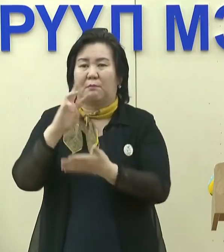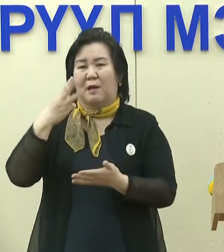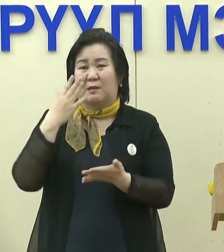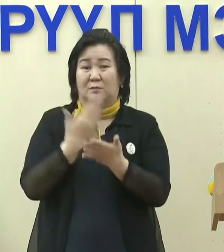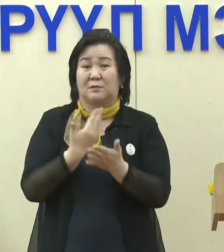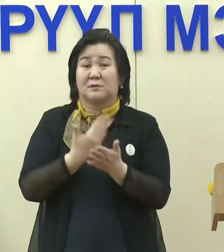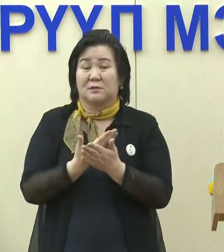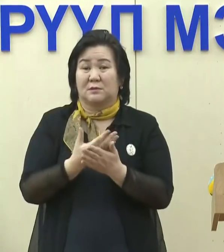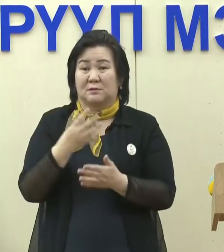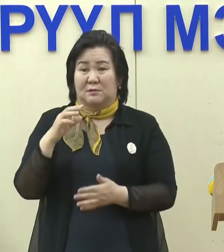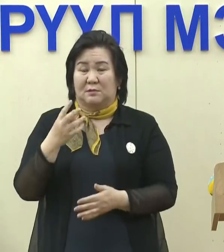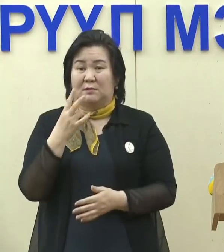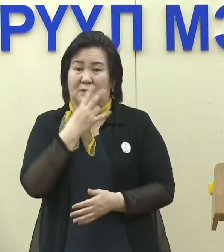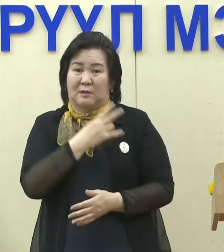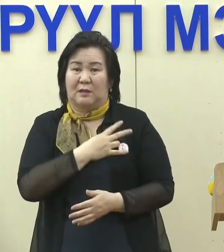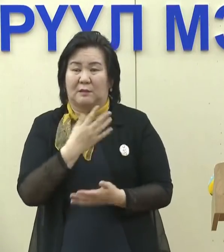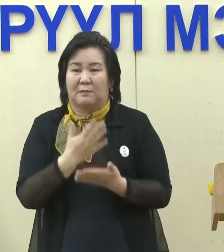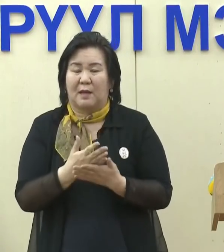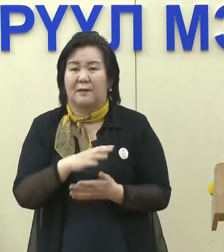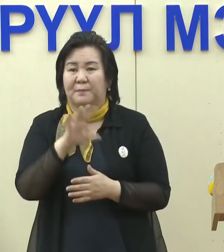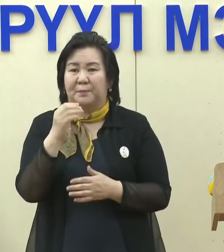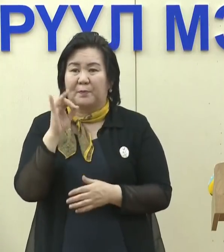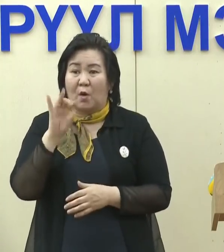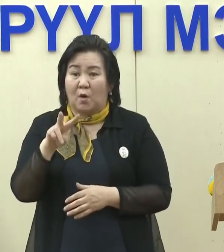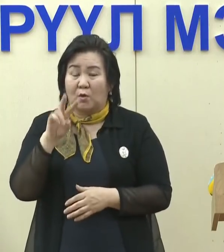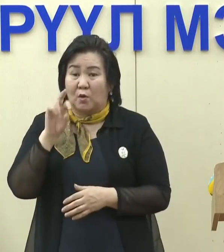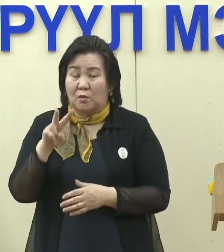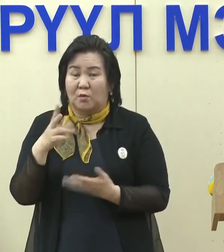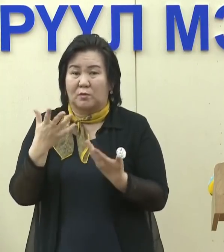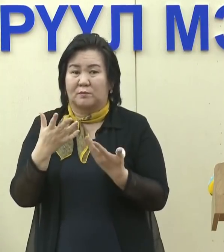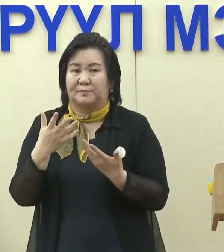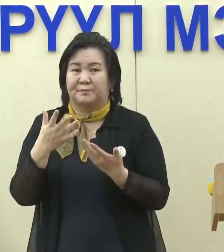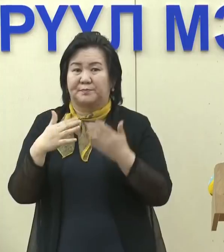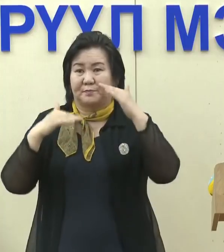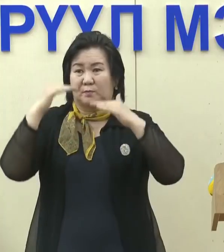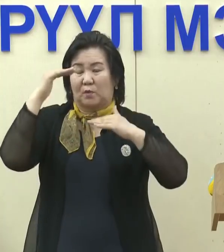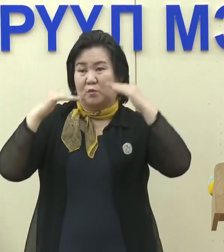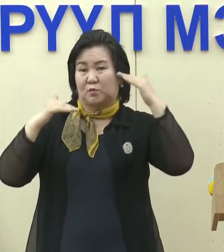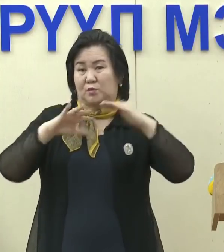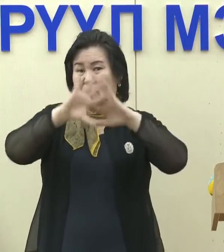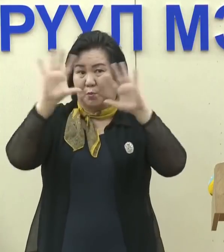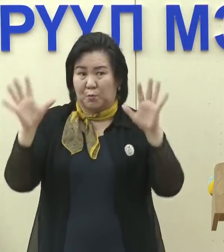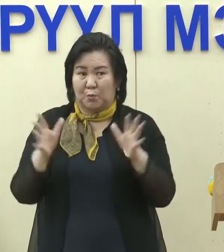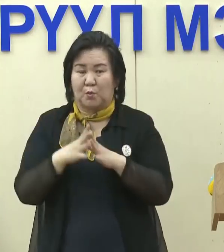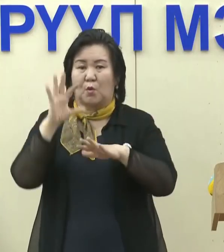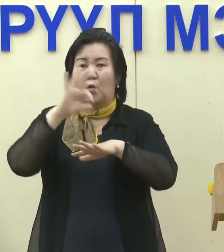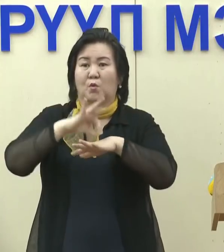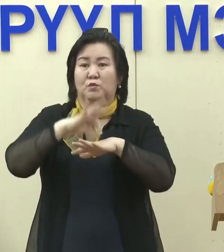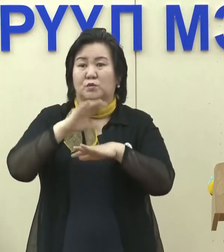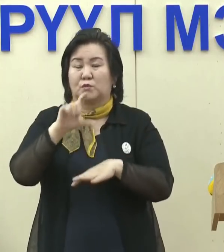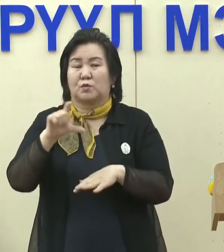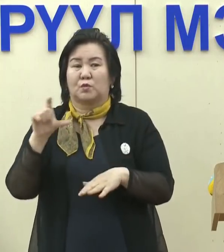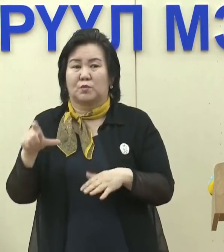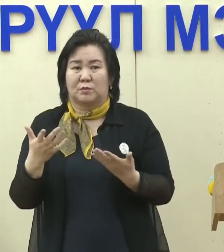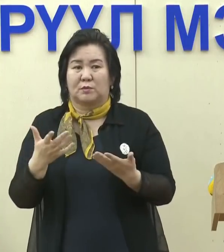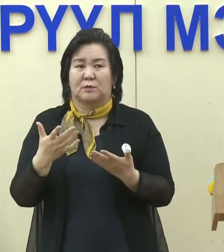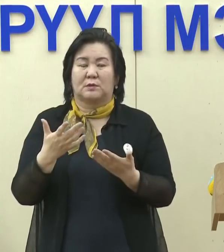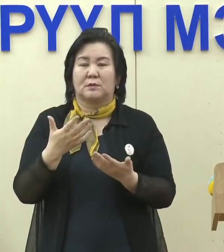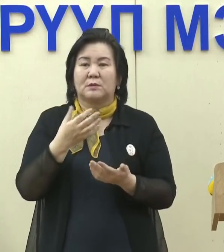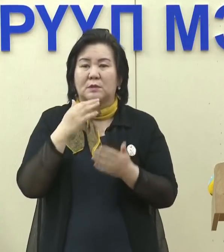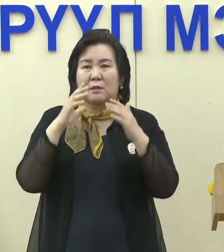гэсэн ийм одоо найдвартай бол байгаа. За эдгэрэлтийн төвшин бол ерөнхийдөө энэ бүх одоо өвчлсөн хүмүүсээсээ одоо